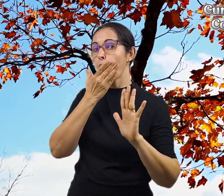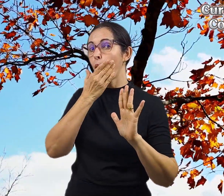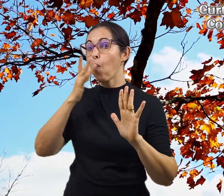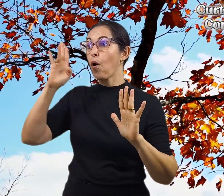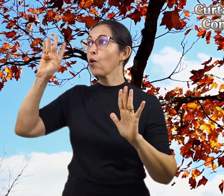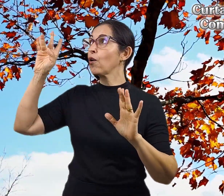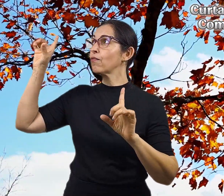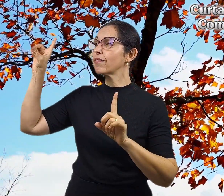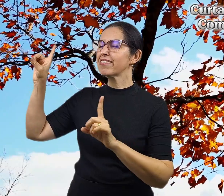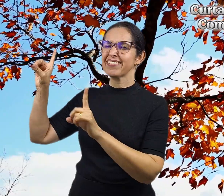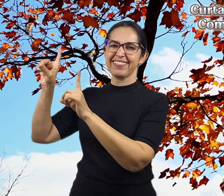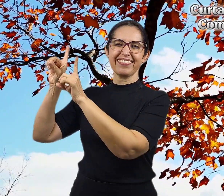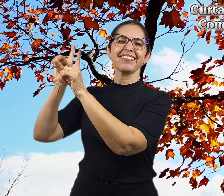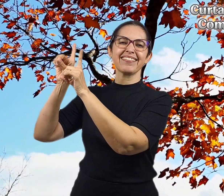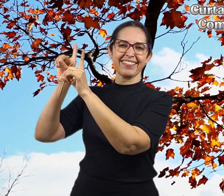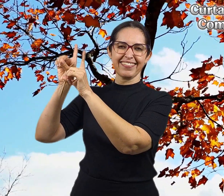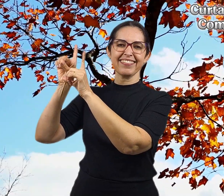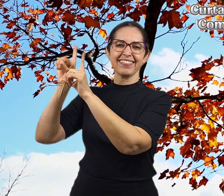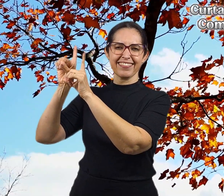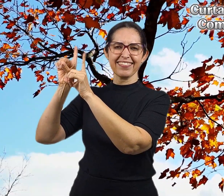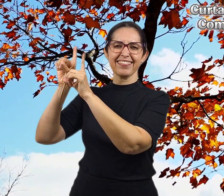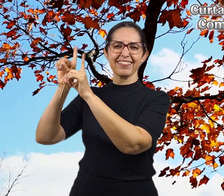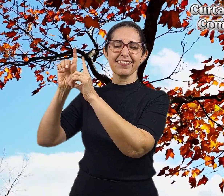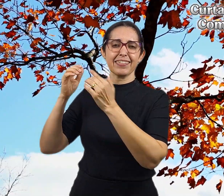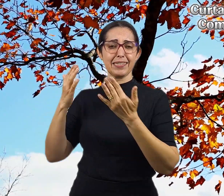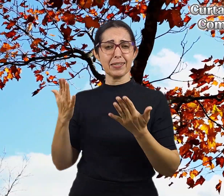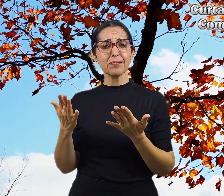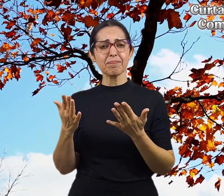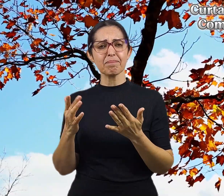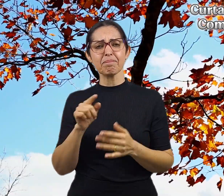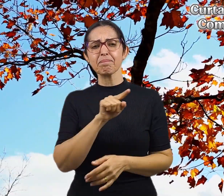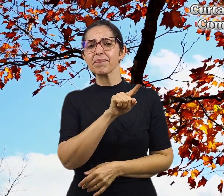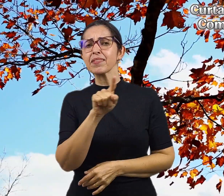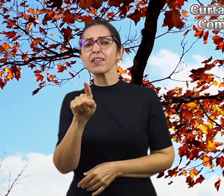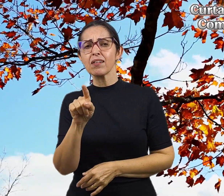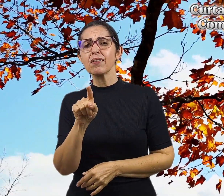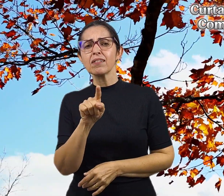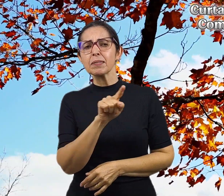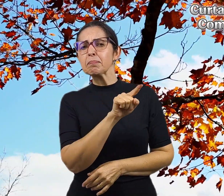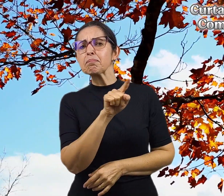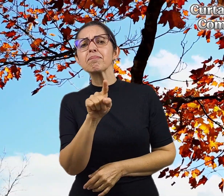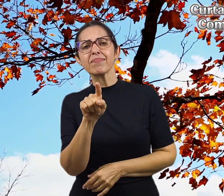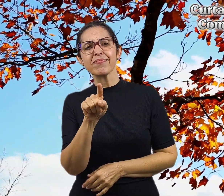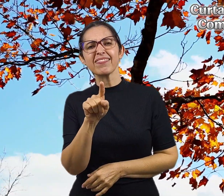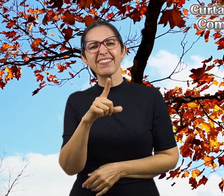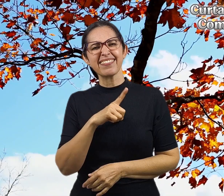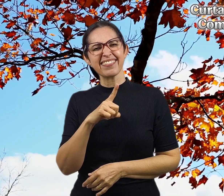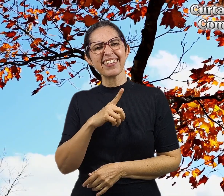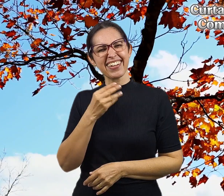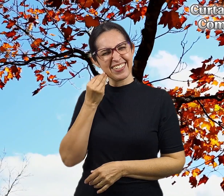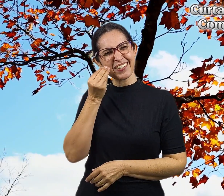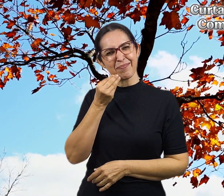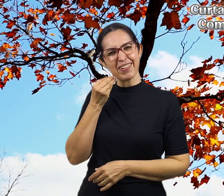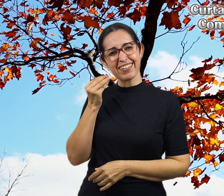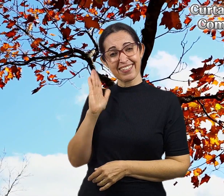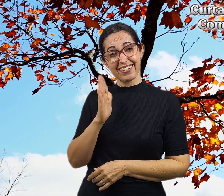Meus irmãos, cada um aqui poderia contar uma experiência que teve na casa do Senhor. Você